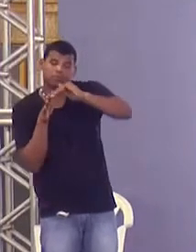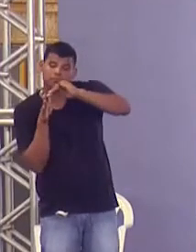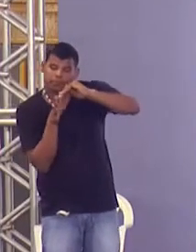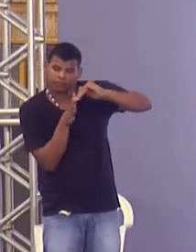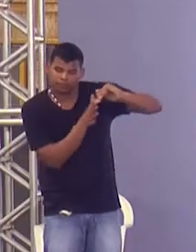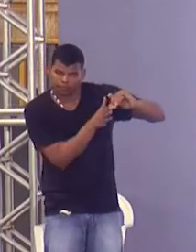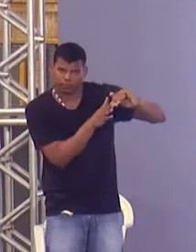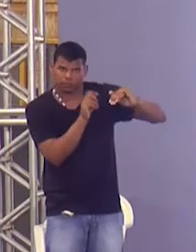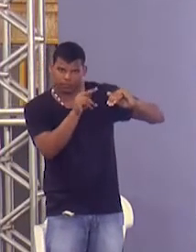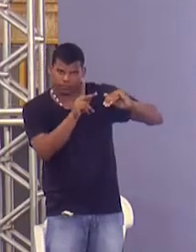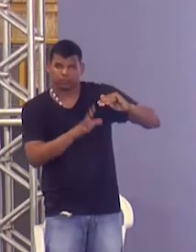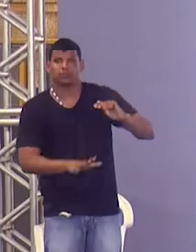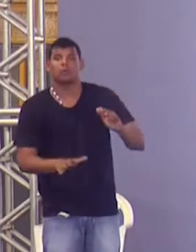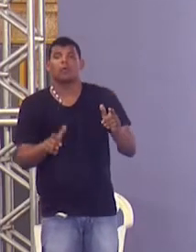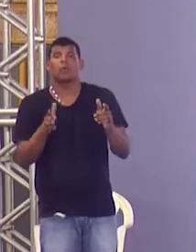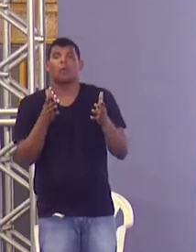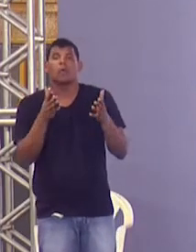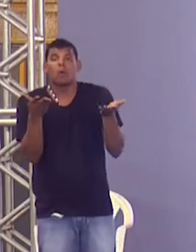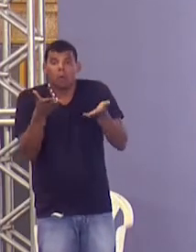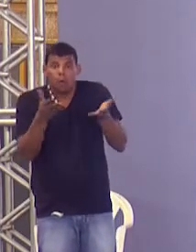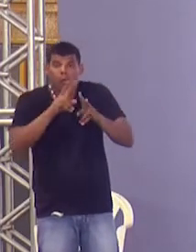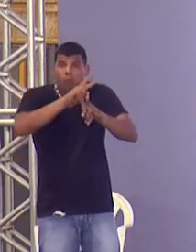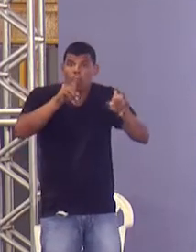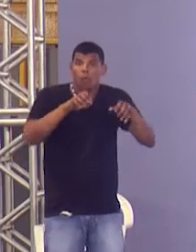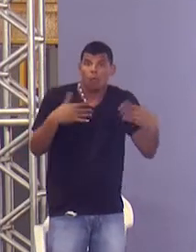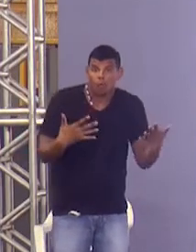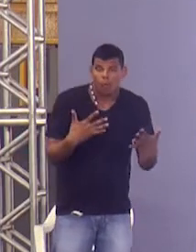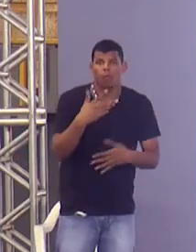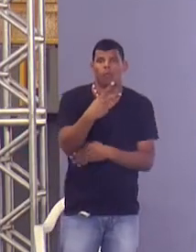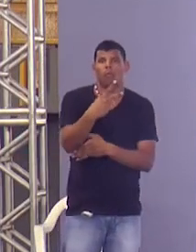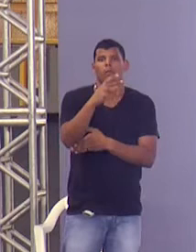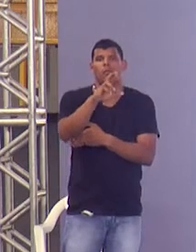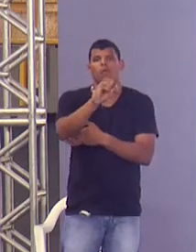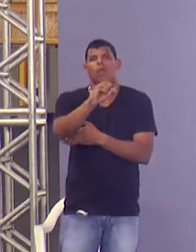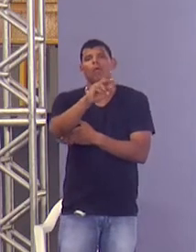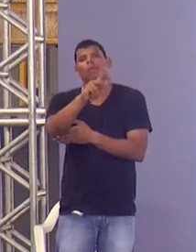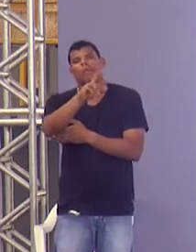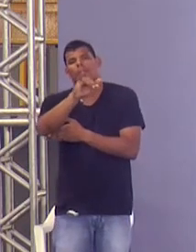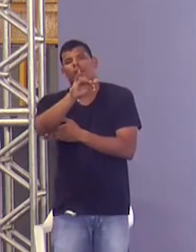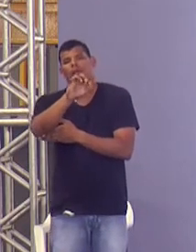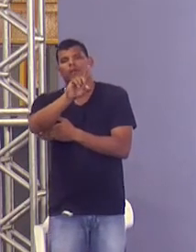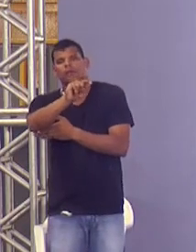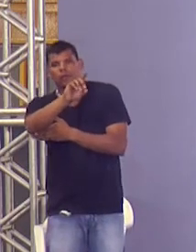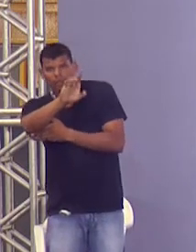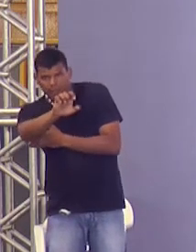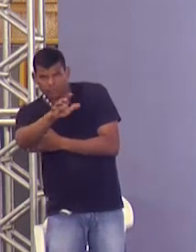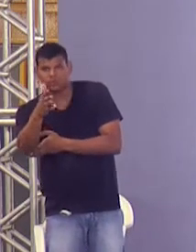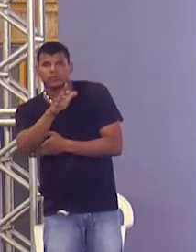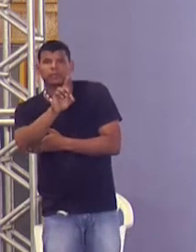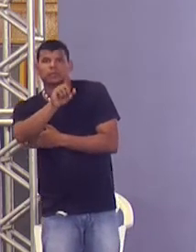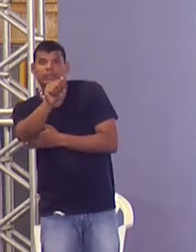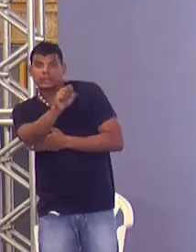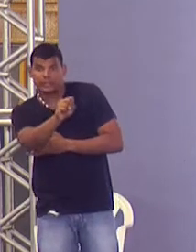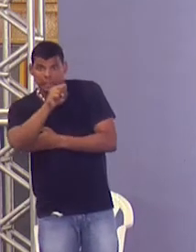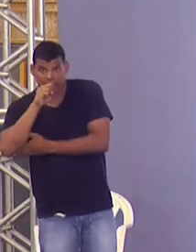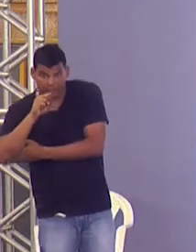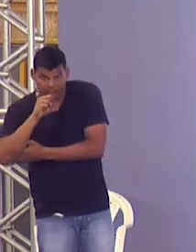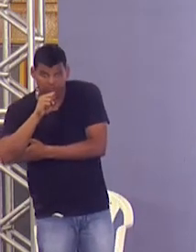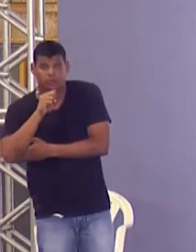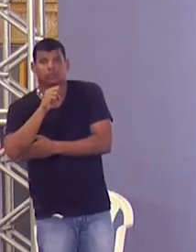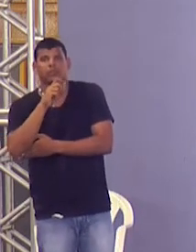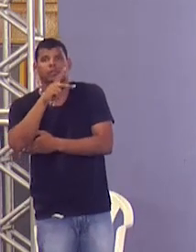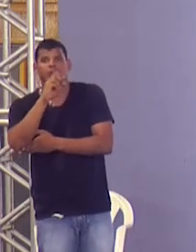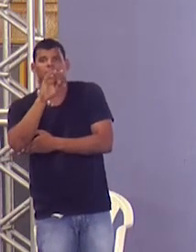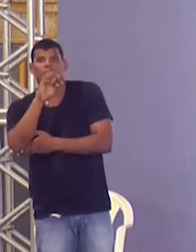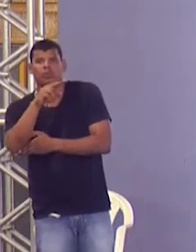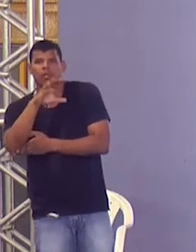outra coisa que vocês precisam dominar, não apenas para matemática. Vocês vão ter futuramente aqui aulas